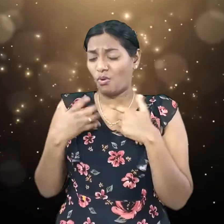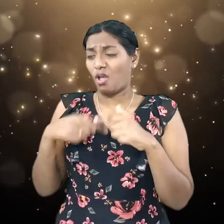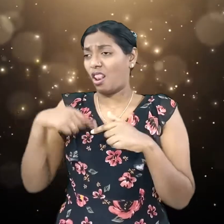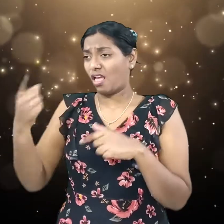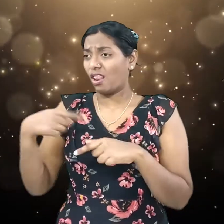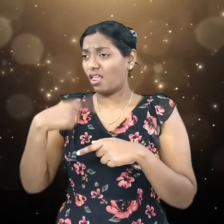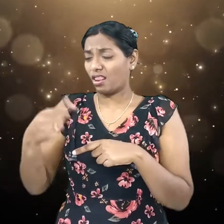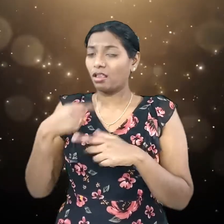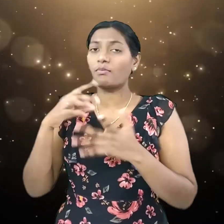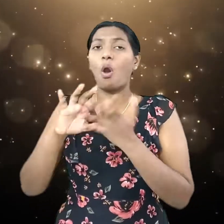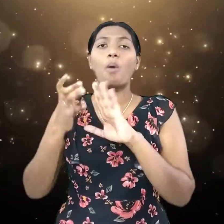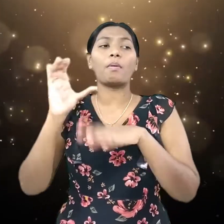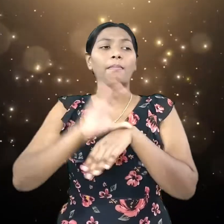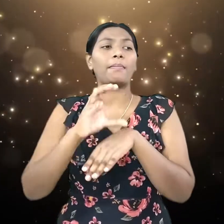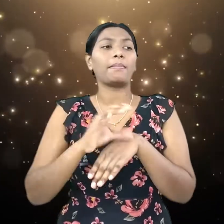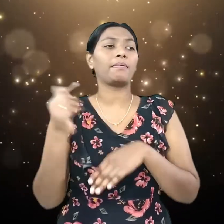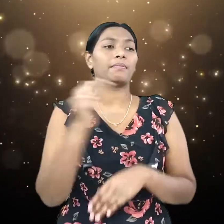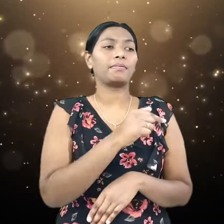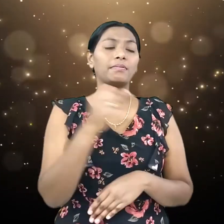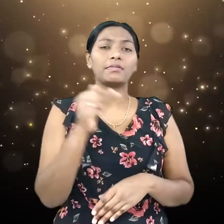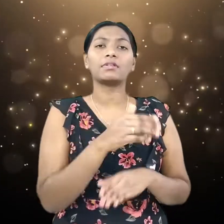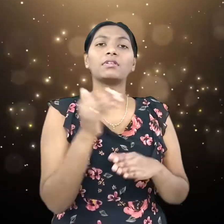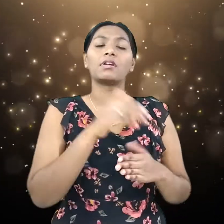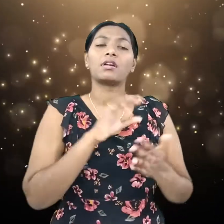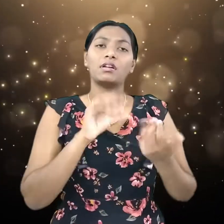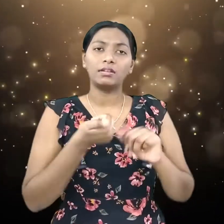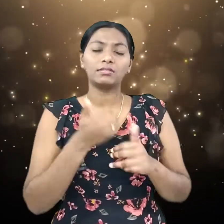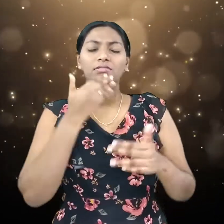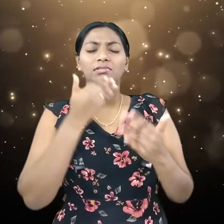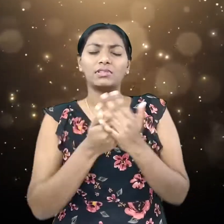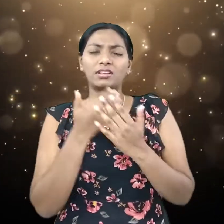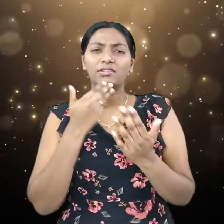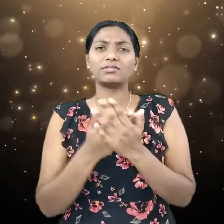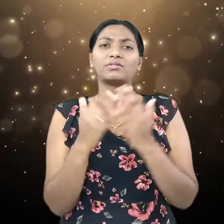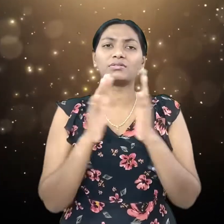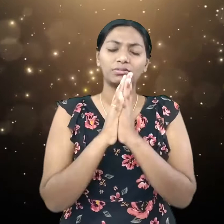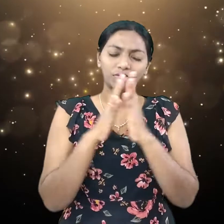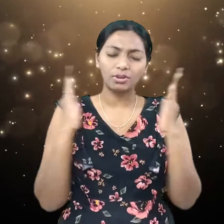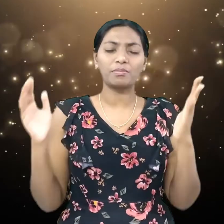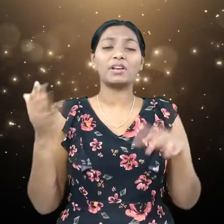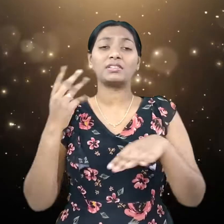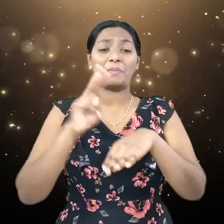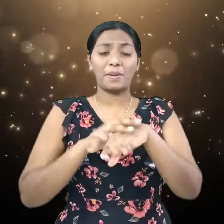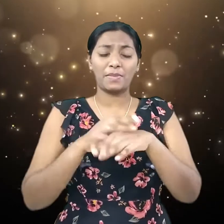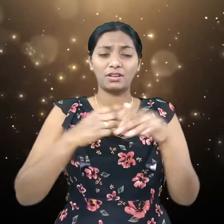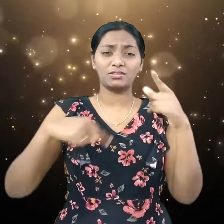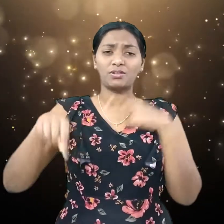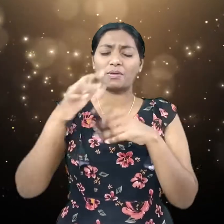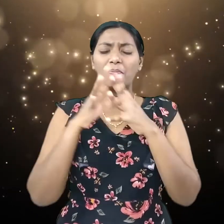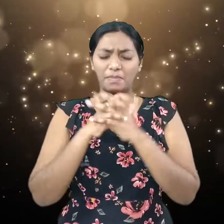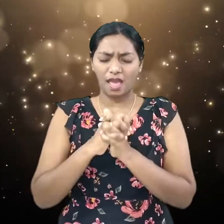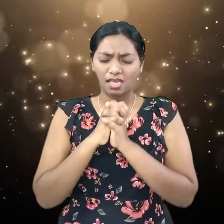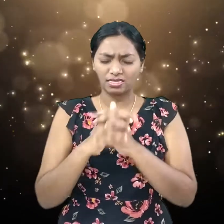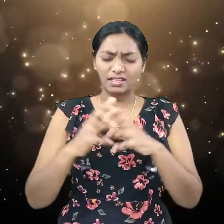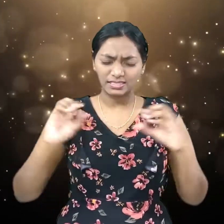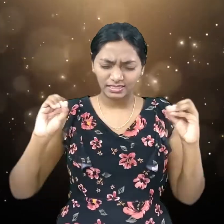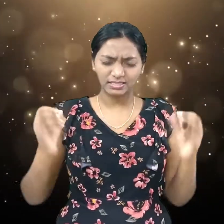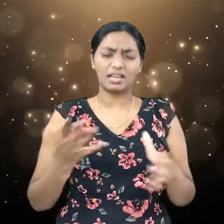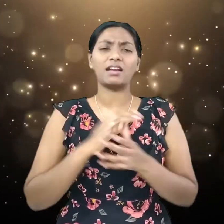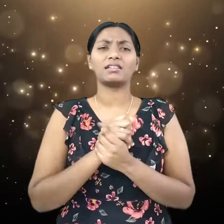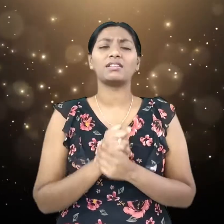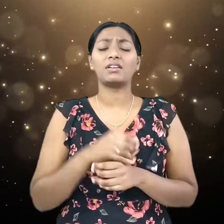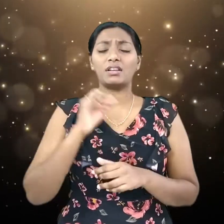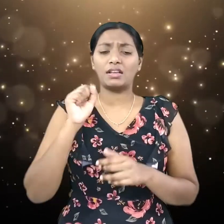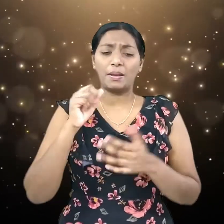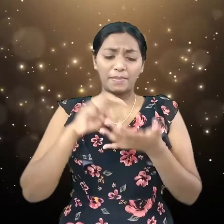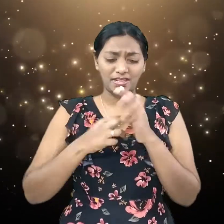में आएंगे यीशु मसीह के नाम में। वो धन्यवाद अबिता परमेश्वर, धन्यवाद हमारे हर एक मेंबर्स के लिए। प्रार्थना करते पिता परमेश्वर, अबिता